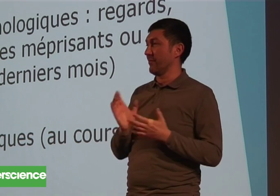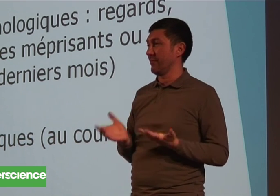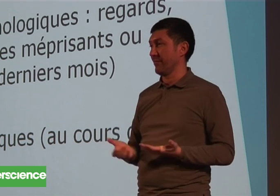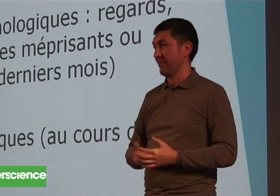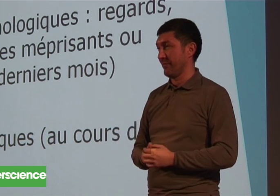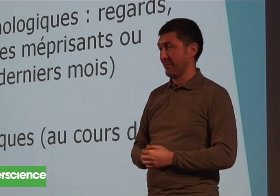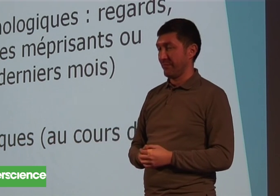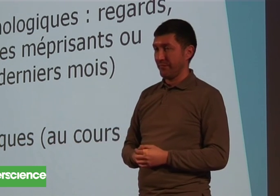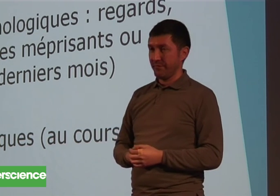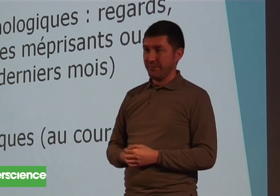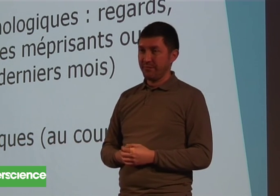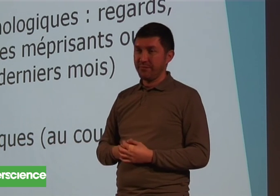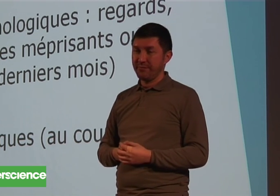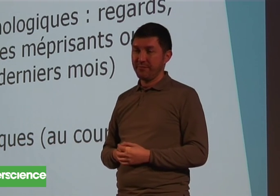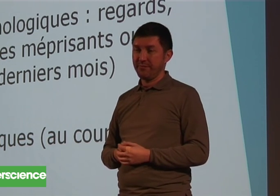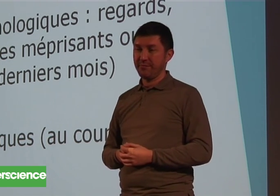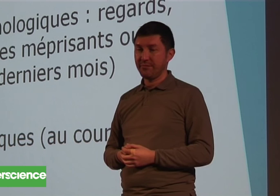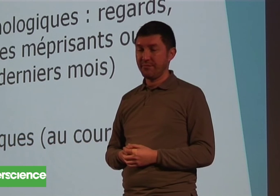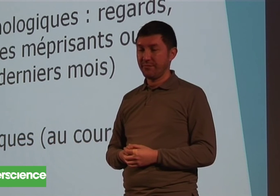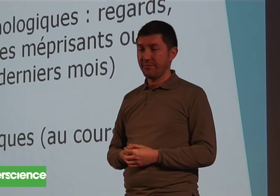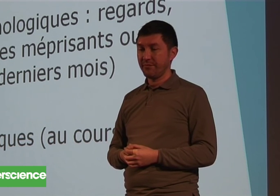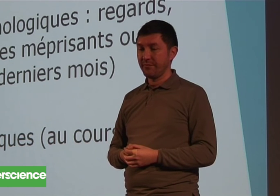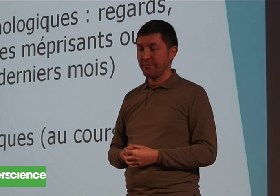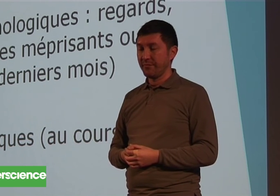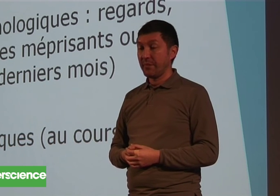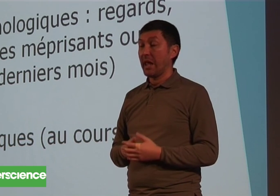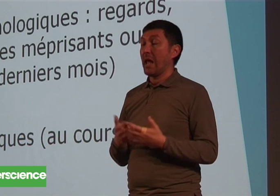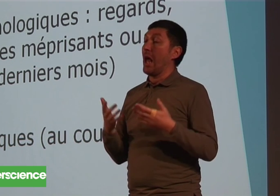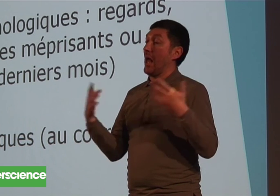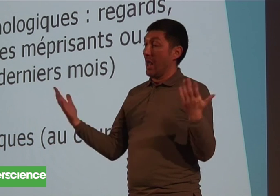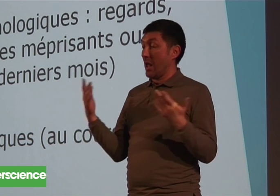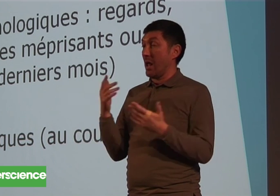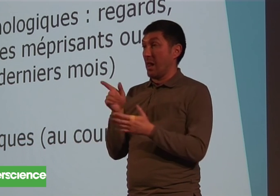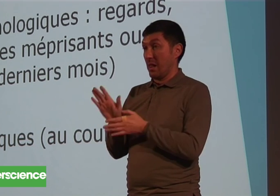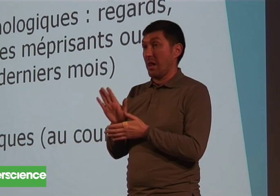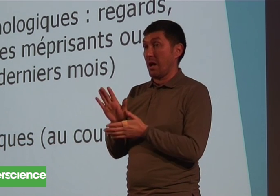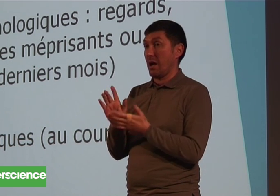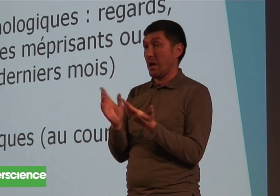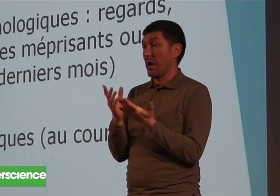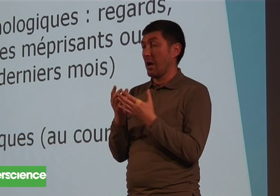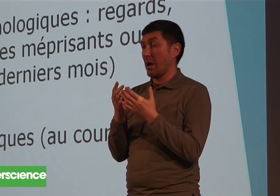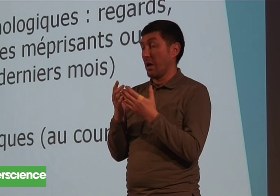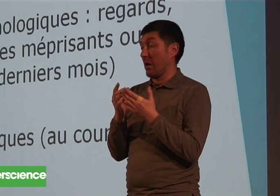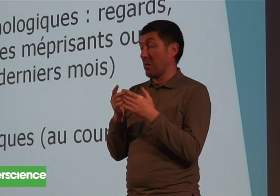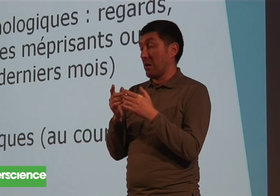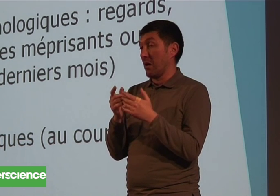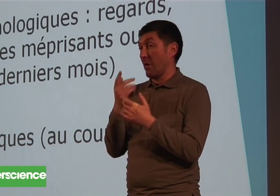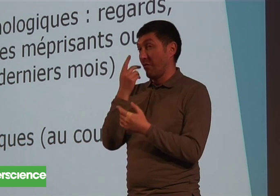Et là, en fait, on a également vu que ces violences vont concerner dans le BSSM quasiment de la même manière toutes